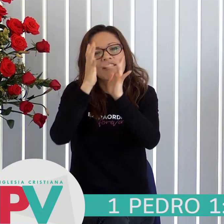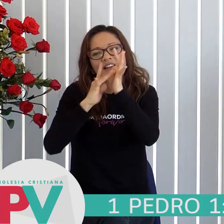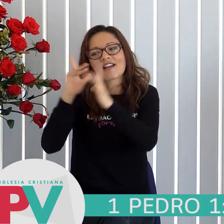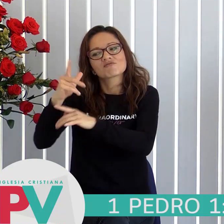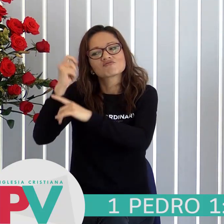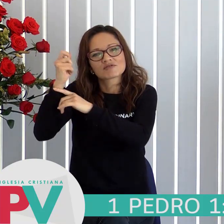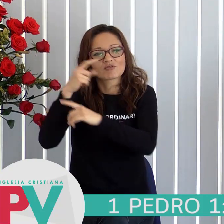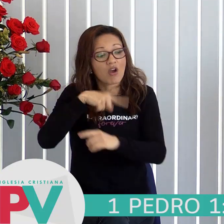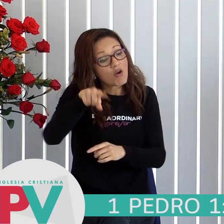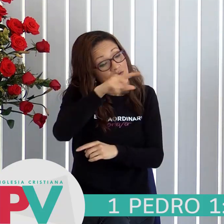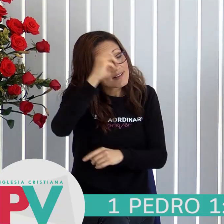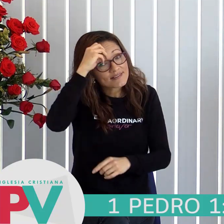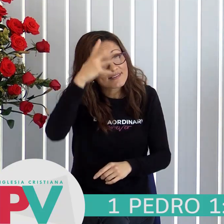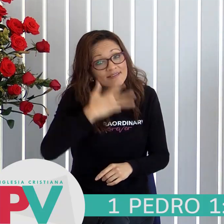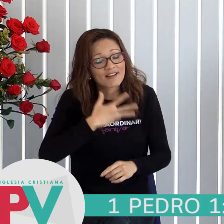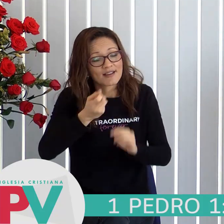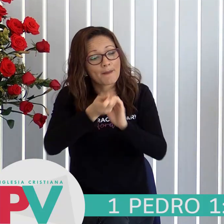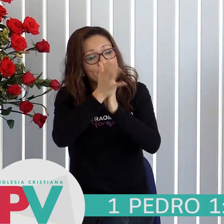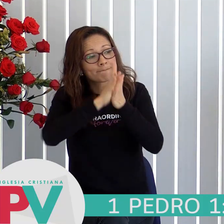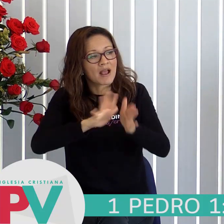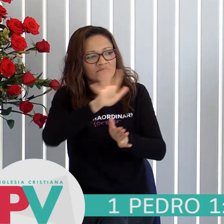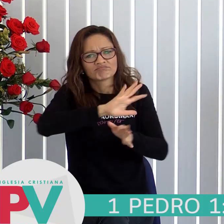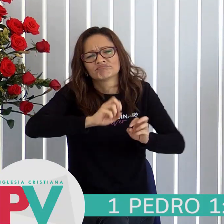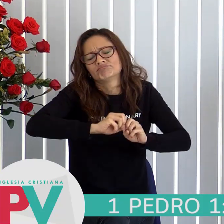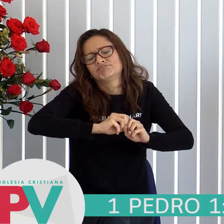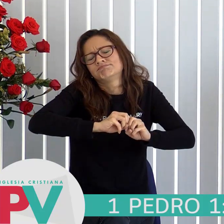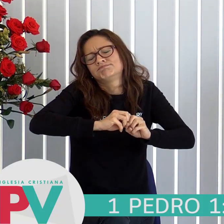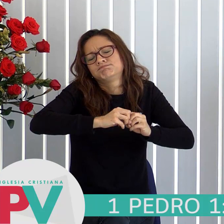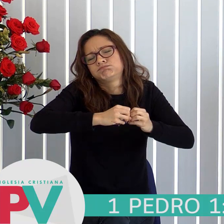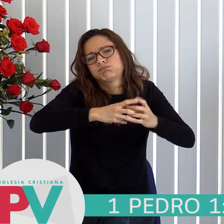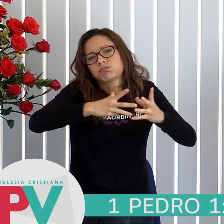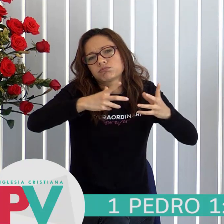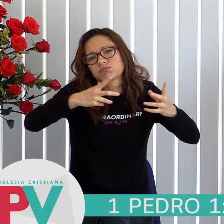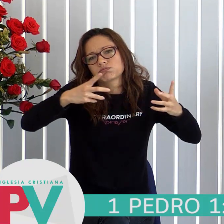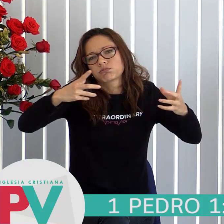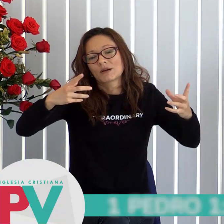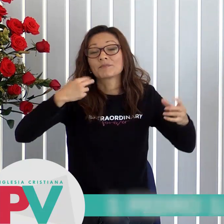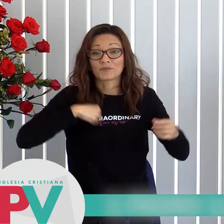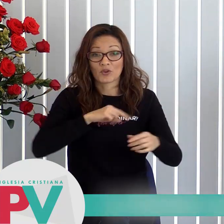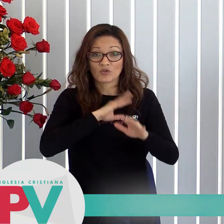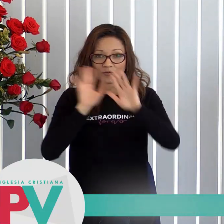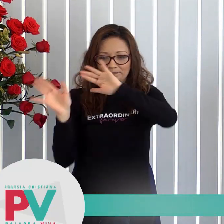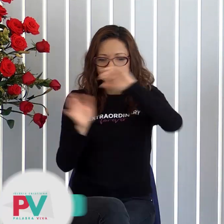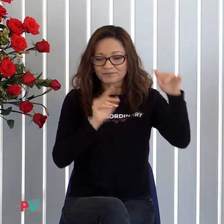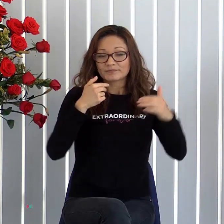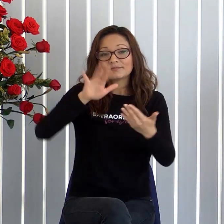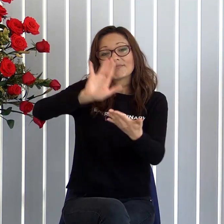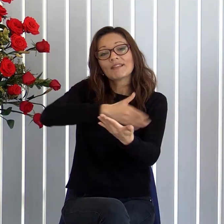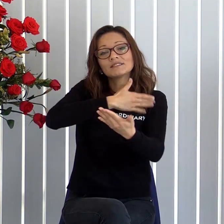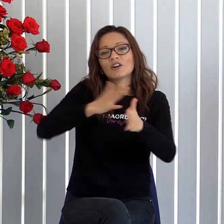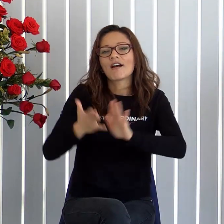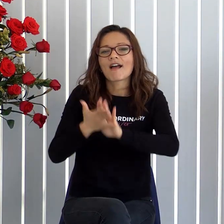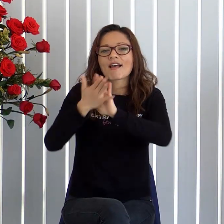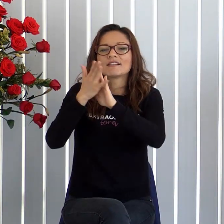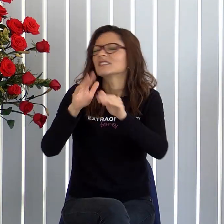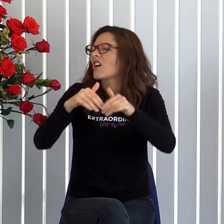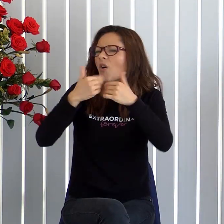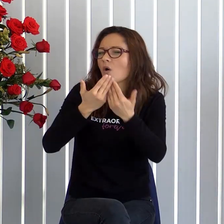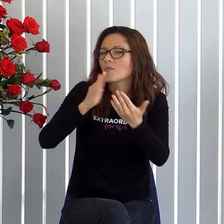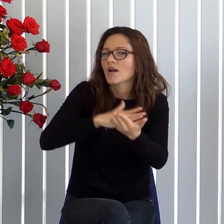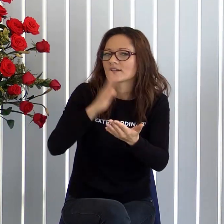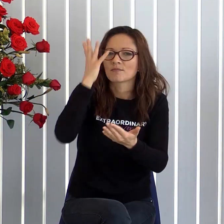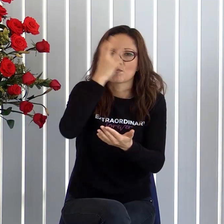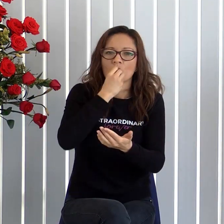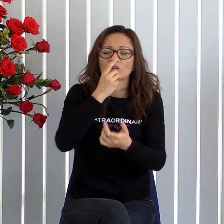paz os sean multiplicados. Nosotros en las canciones de alabanza cantamos tan bonito, pero a mí lo